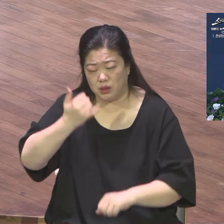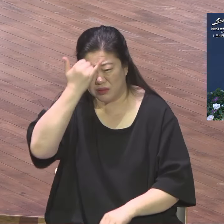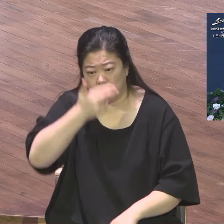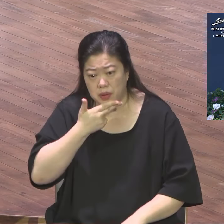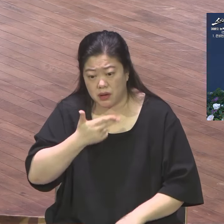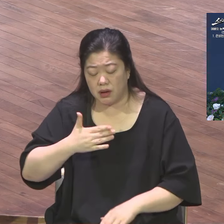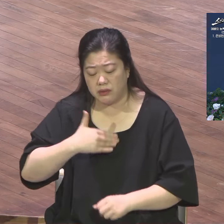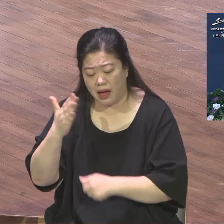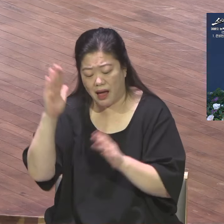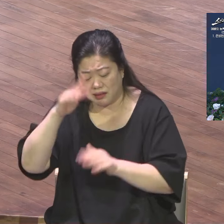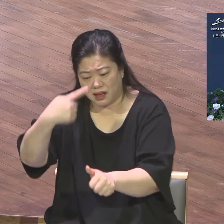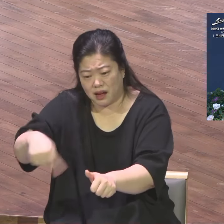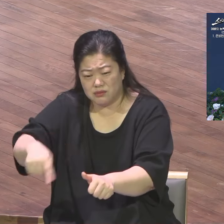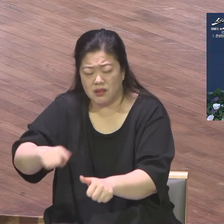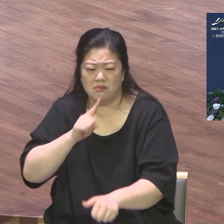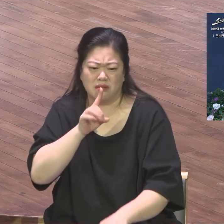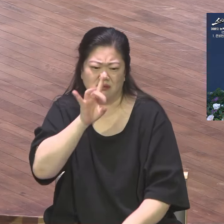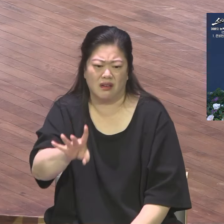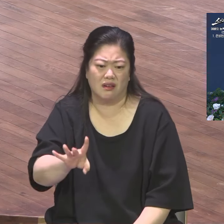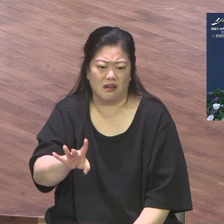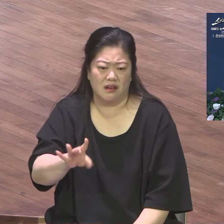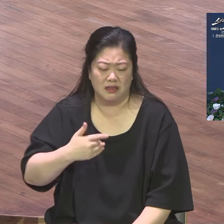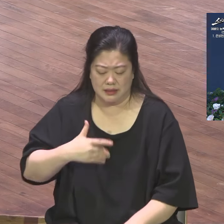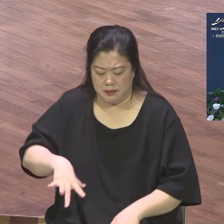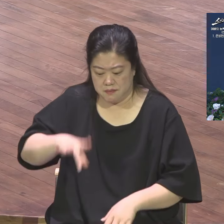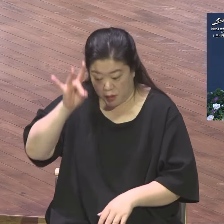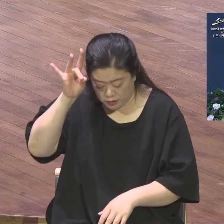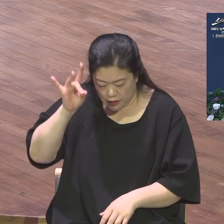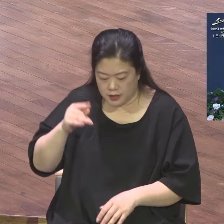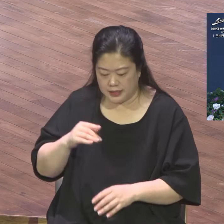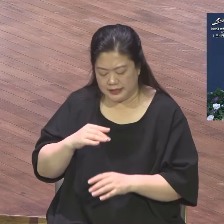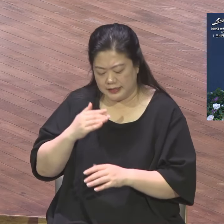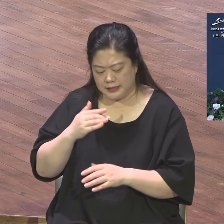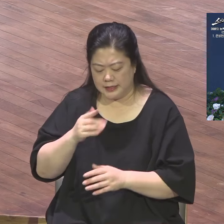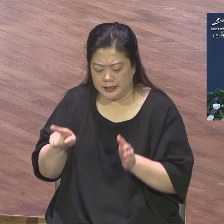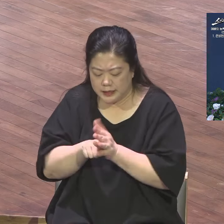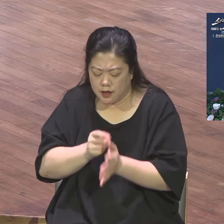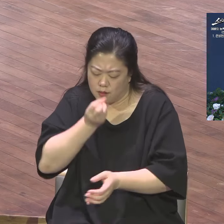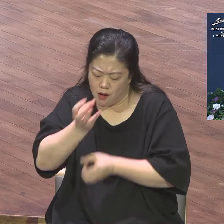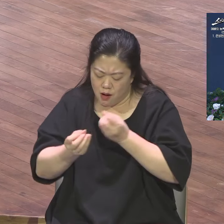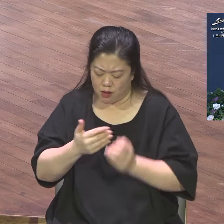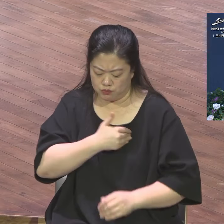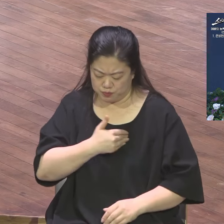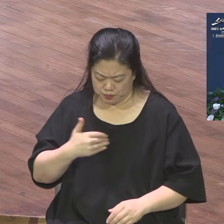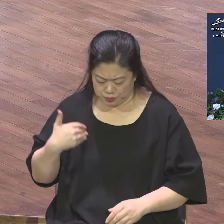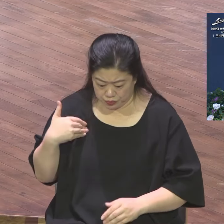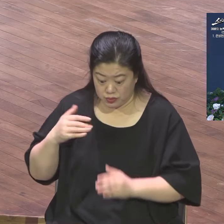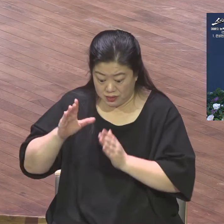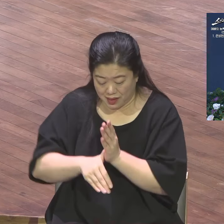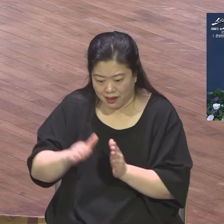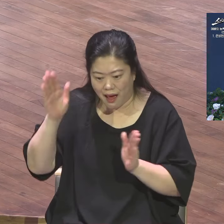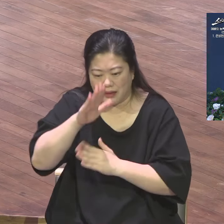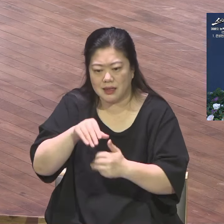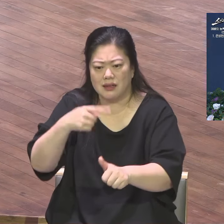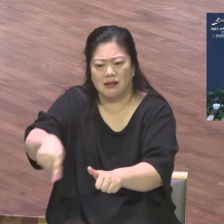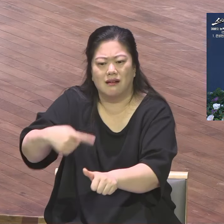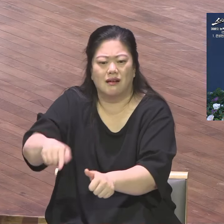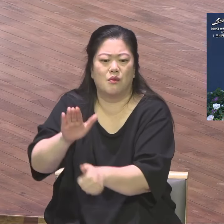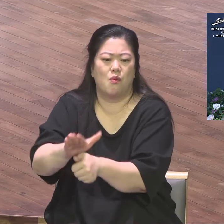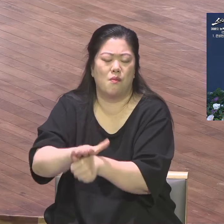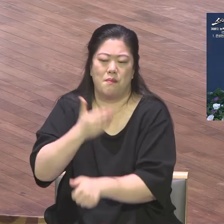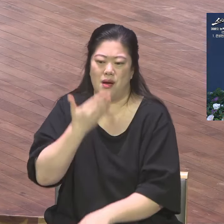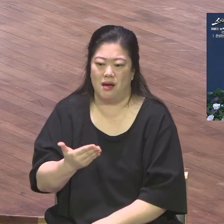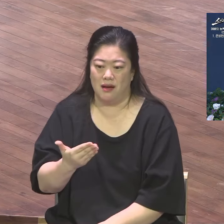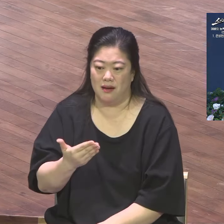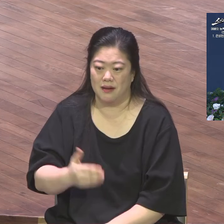있는데, 금요일은 뭐냐? 치유의 시간표라고 보는 치유. 치유와 기도와 직결됩니다. 치유. 금요 기도에